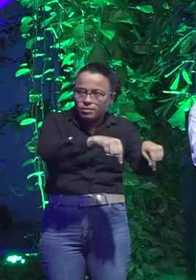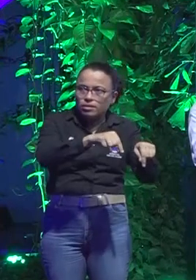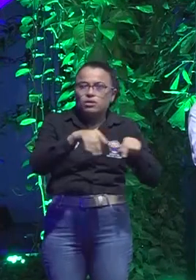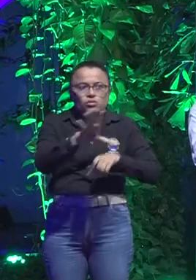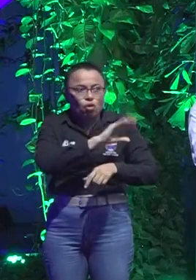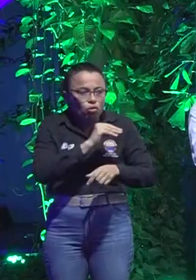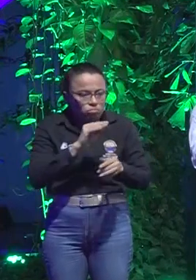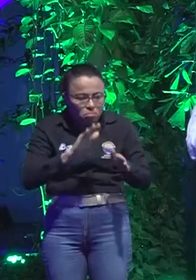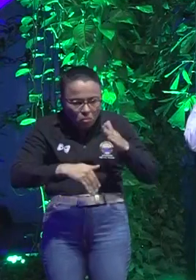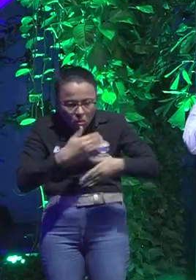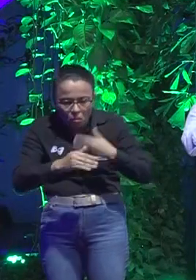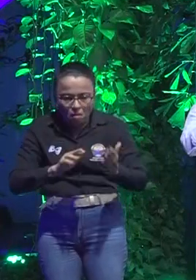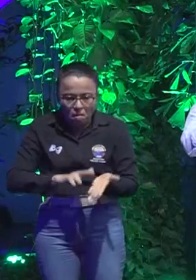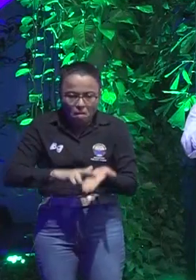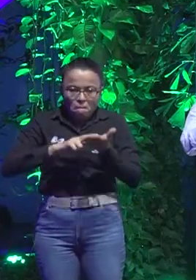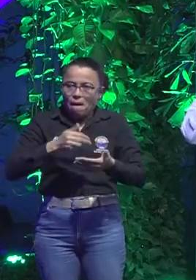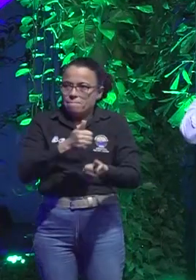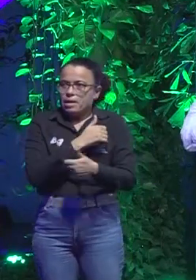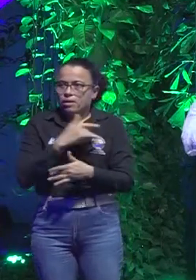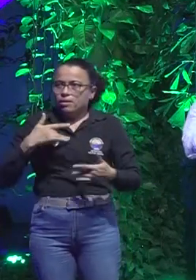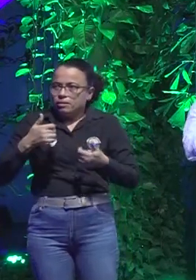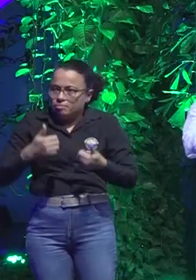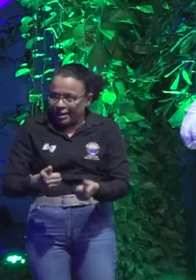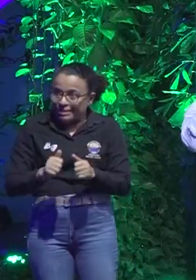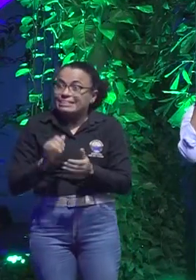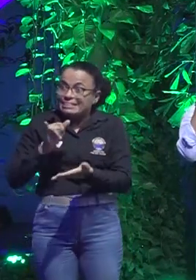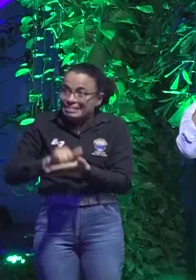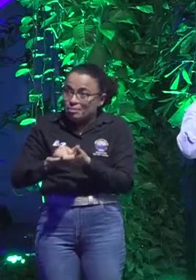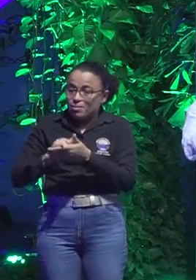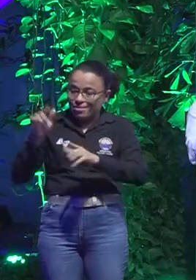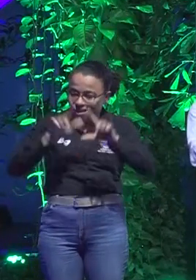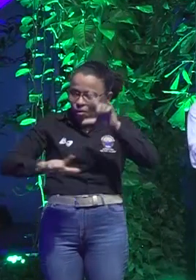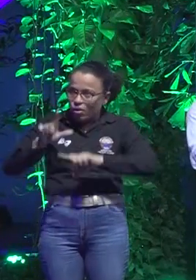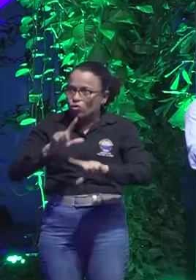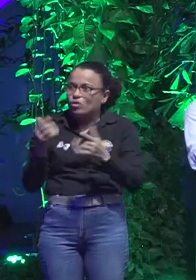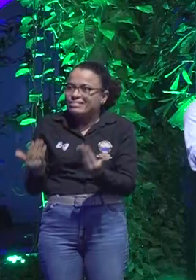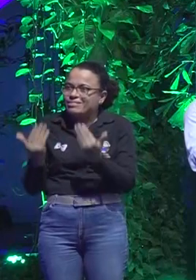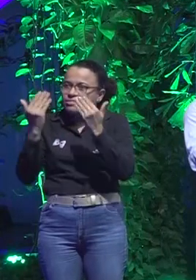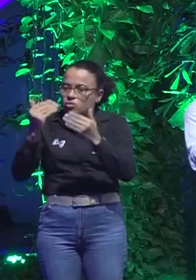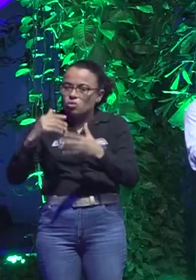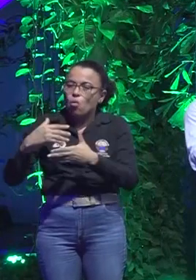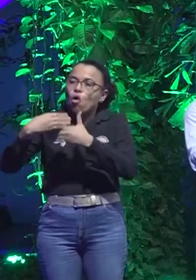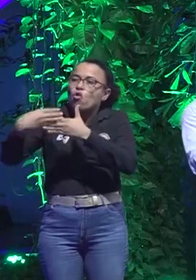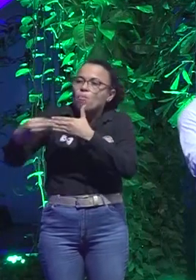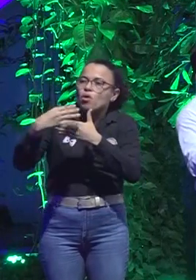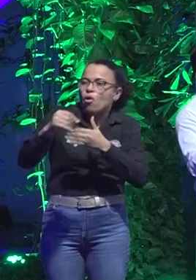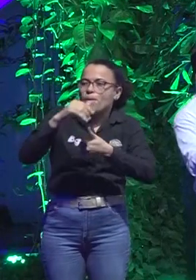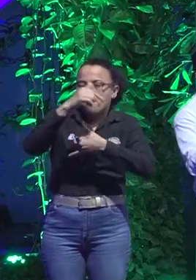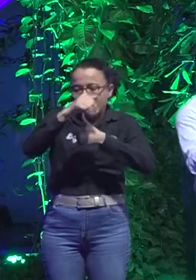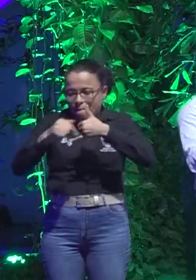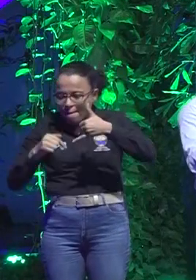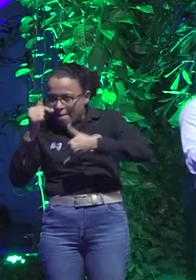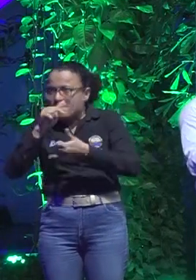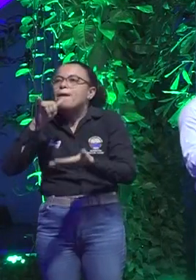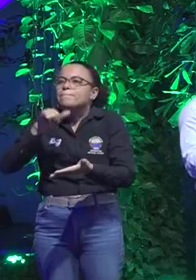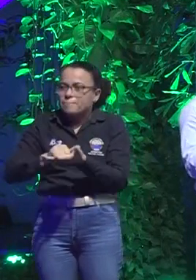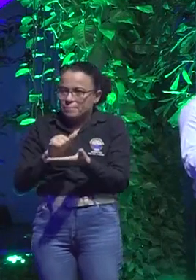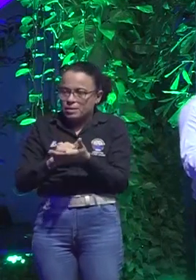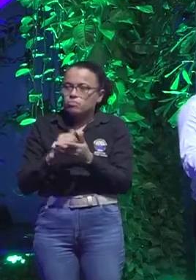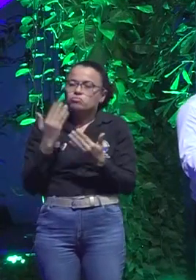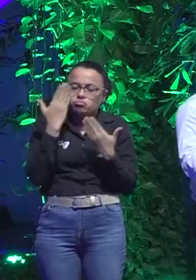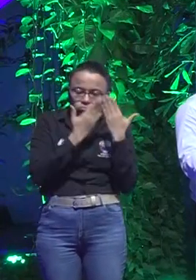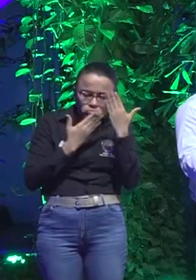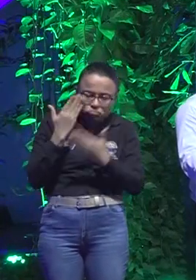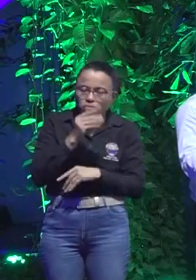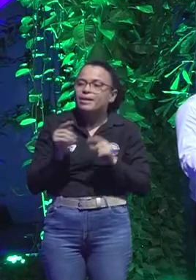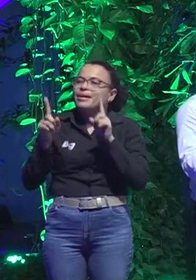Universidad Cooperativa de Colombia. Y desafortunadamente para no montar el de la salud pública porque no se tiene. Y para que entonces nos abrieran una investigación